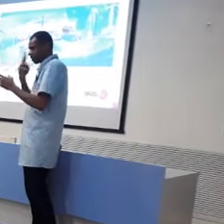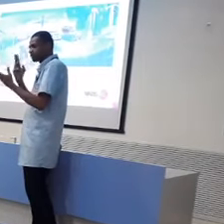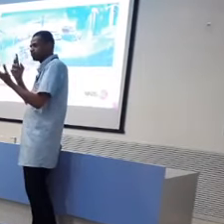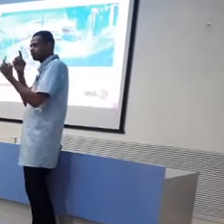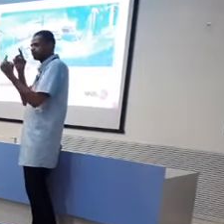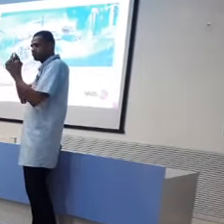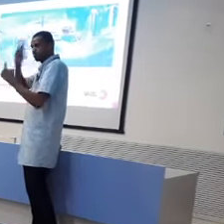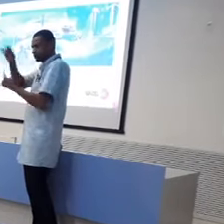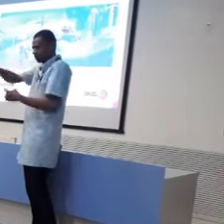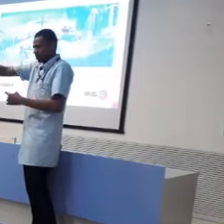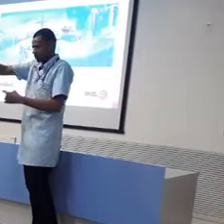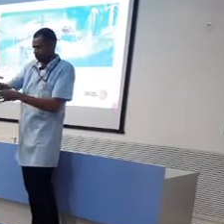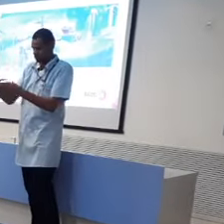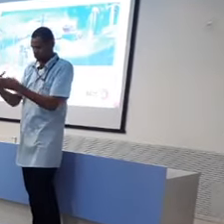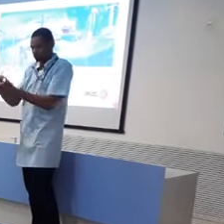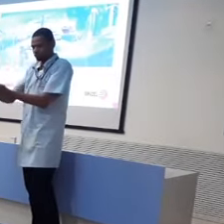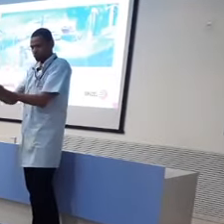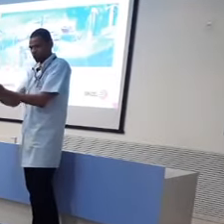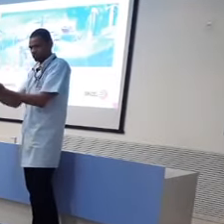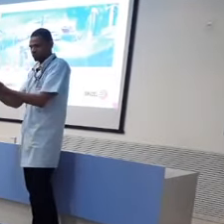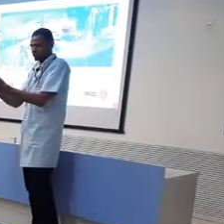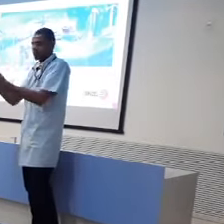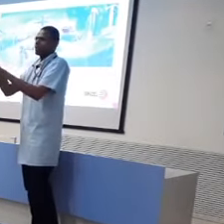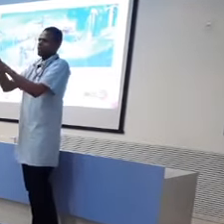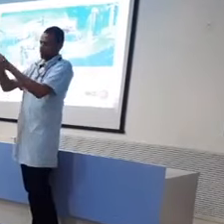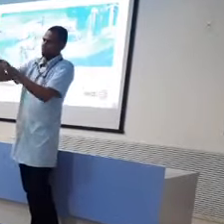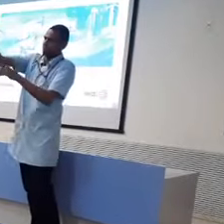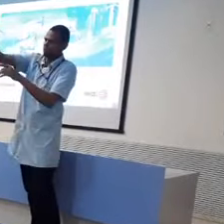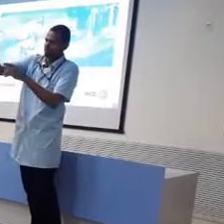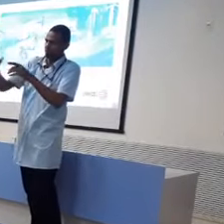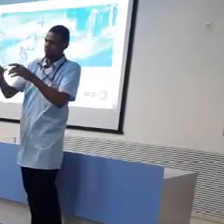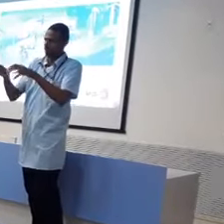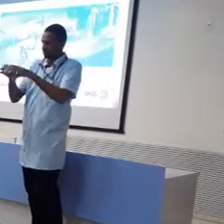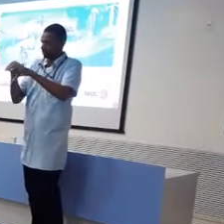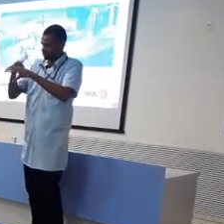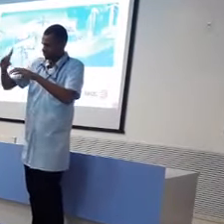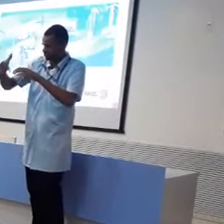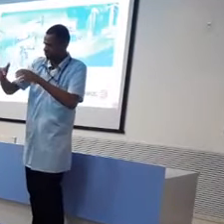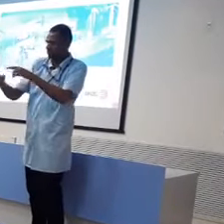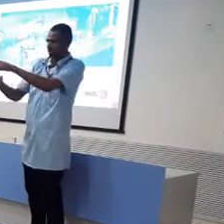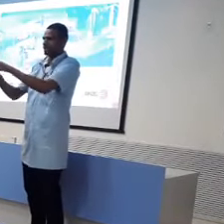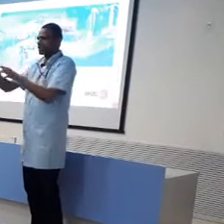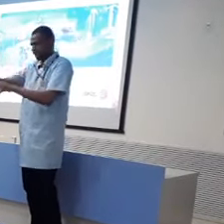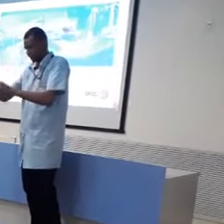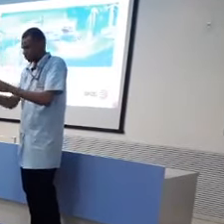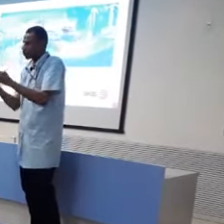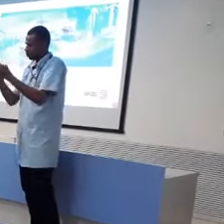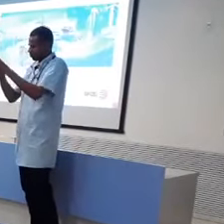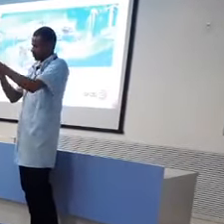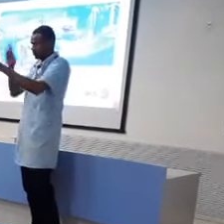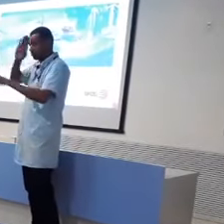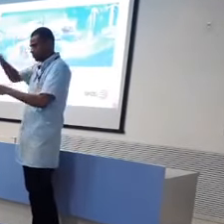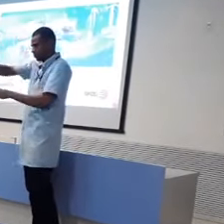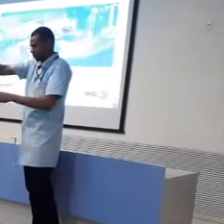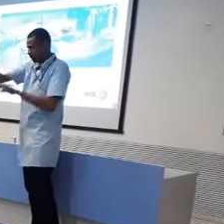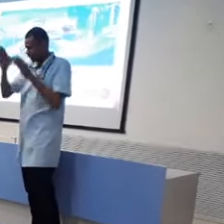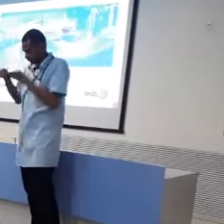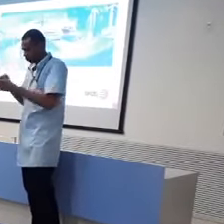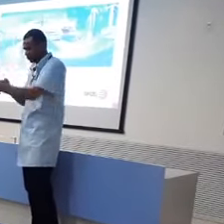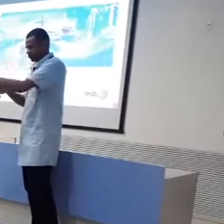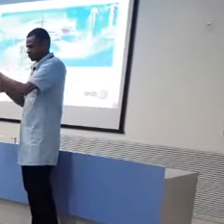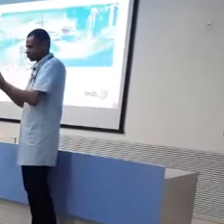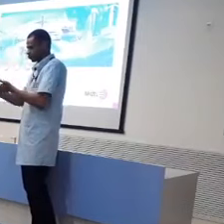pertinente a vocês, mas incrementa também vocês atrás de olharia e curso técnico. Tá bom? Hélio, obrigado aí mais uma